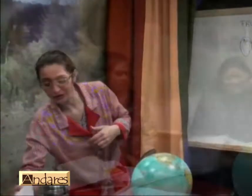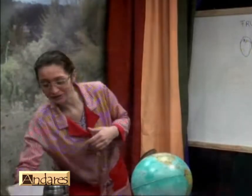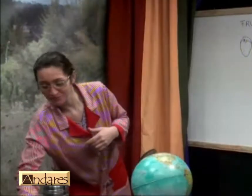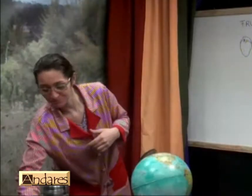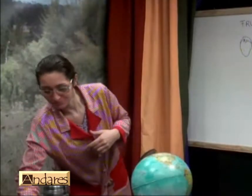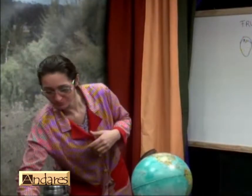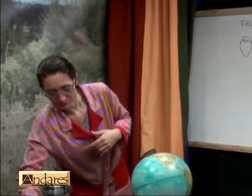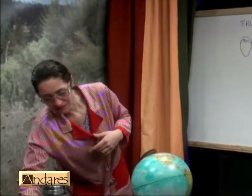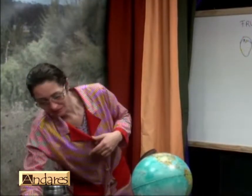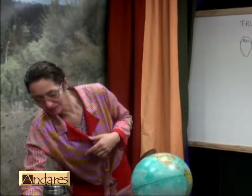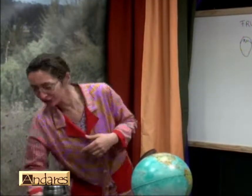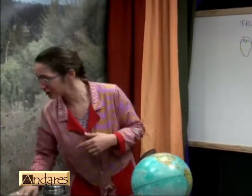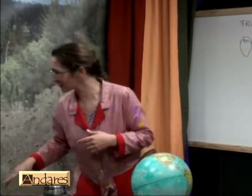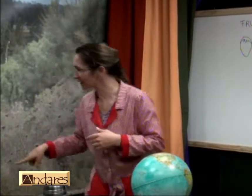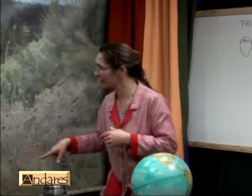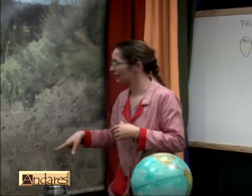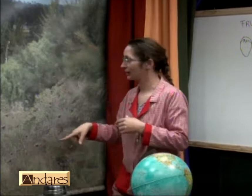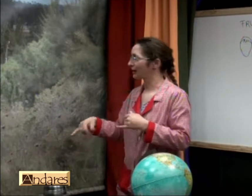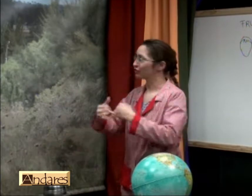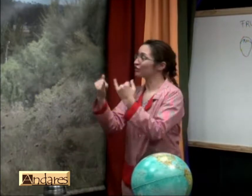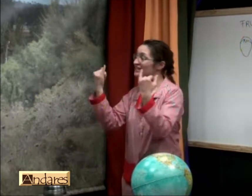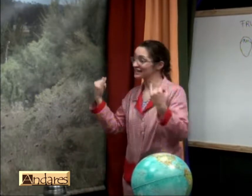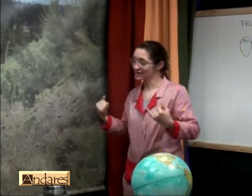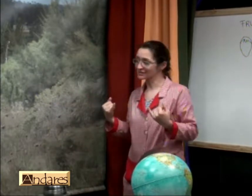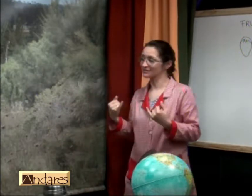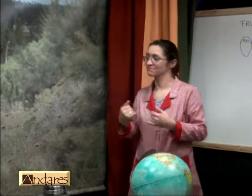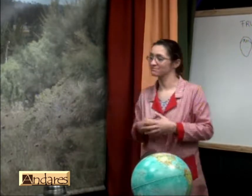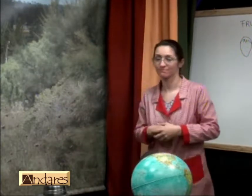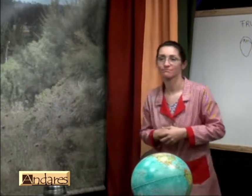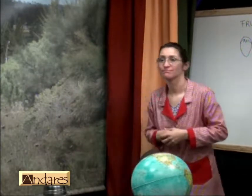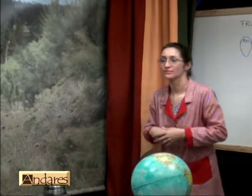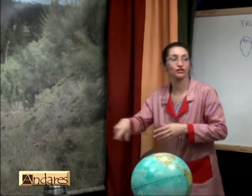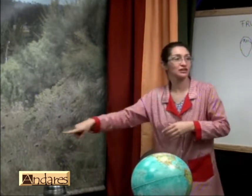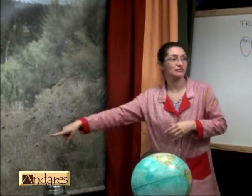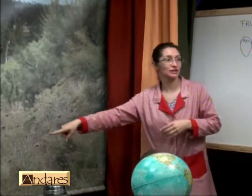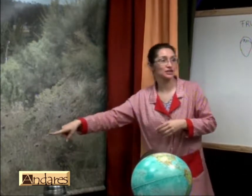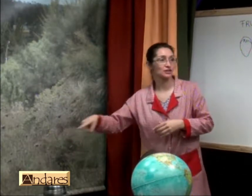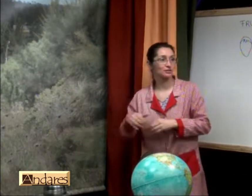Nos queda Día Los días Los días